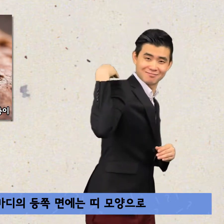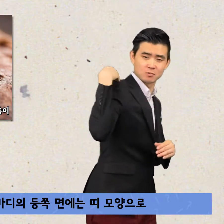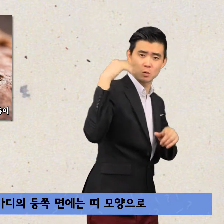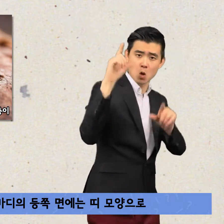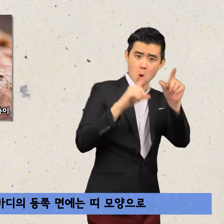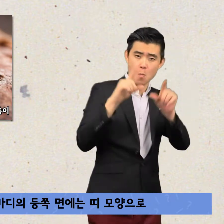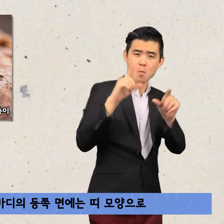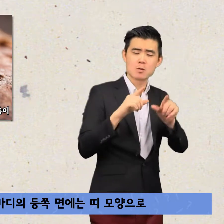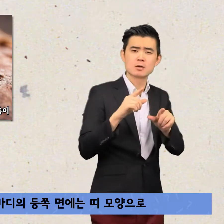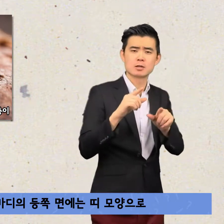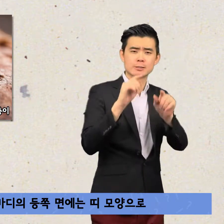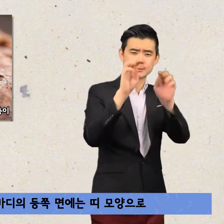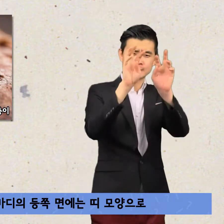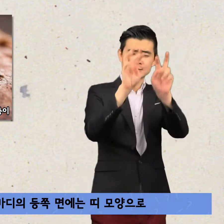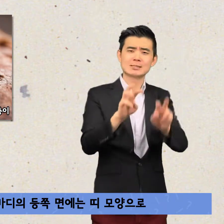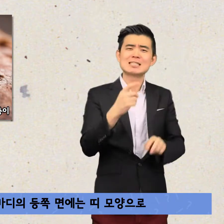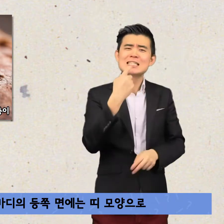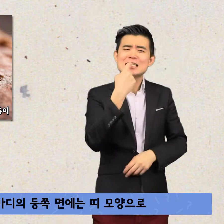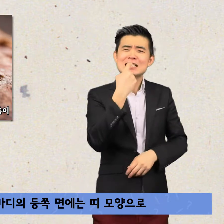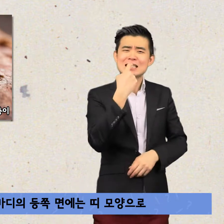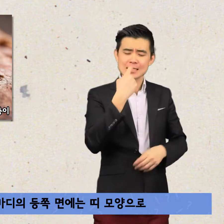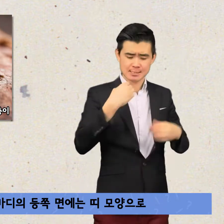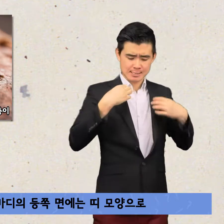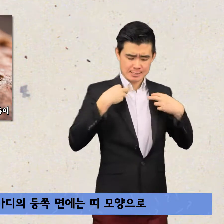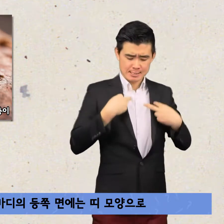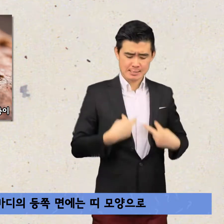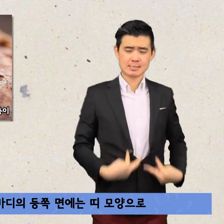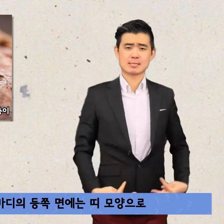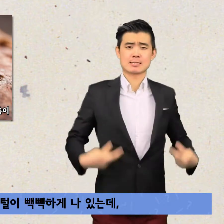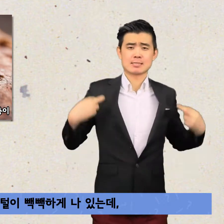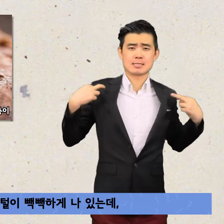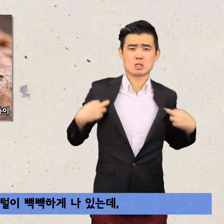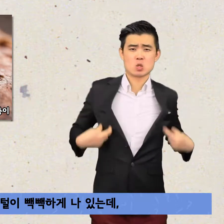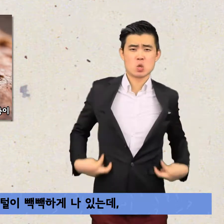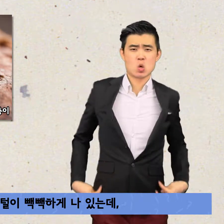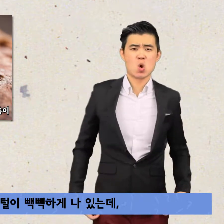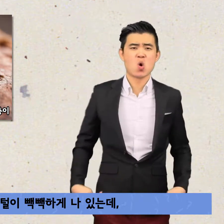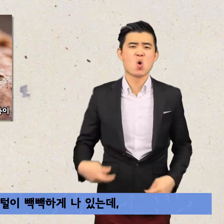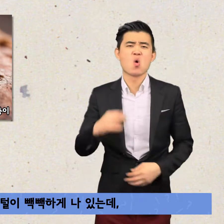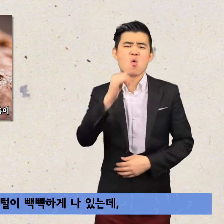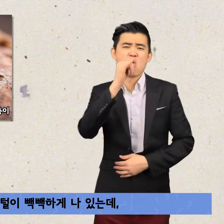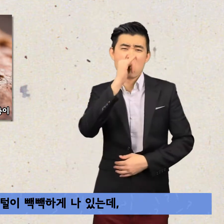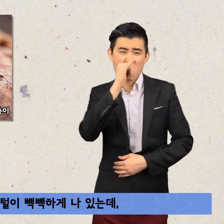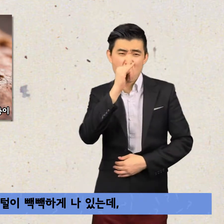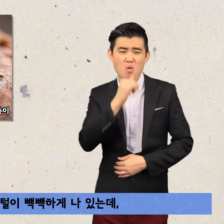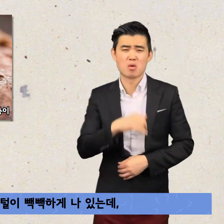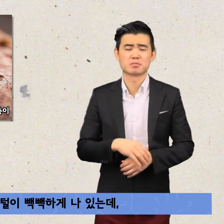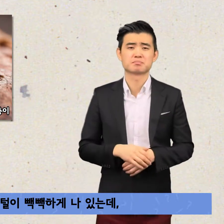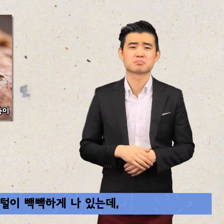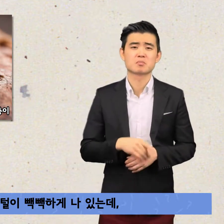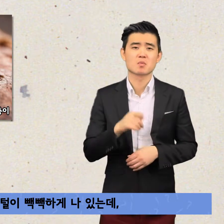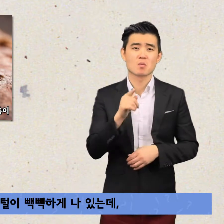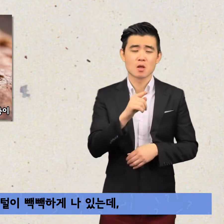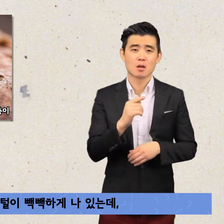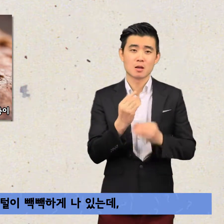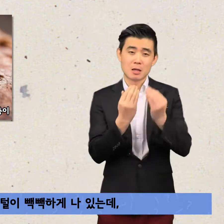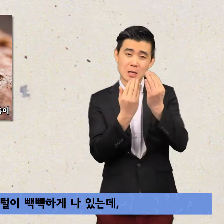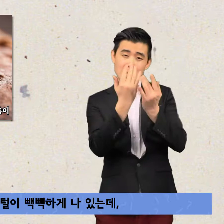가운데와 뒷가슴마디의 등 쪽 면에는 띠 모양으로 바늘 모양의 털이 빽빽하게 나